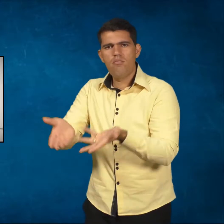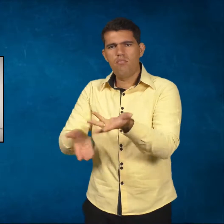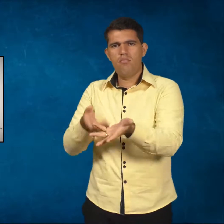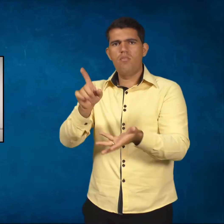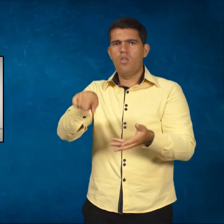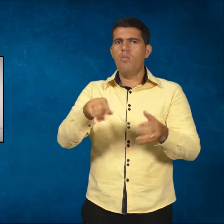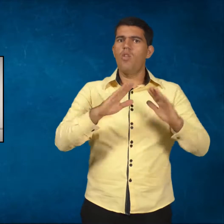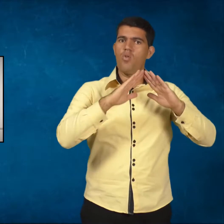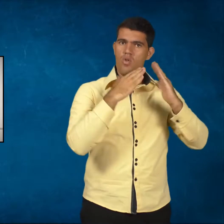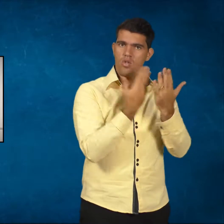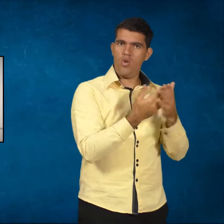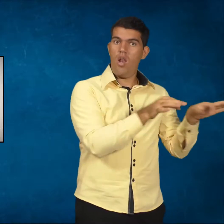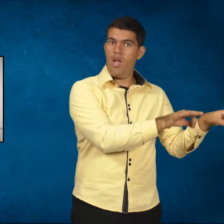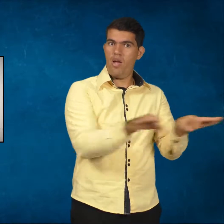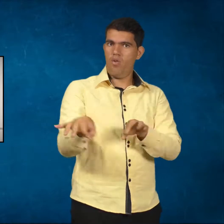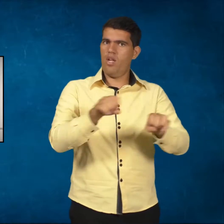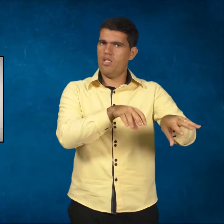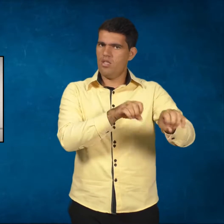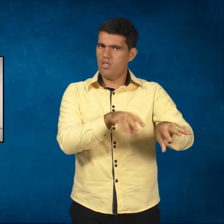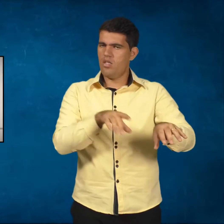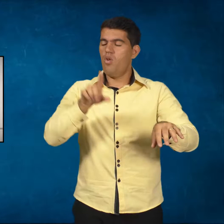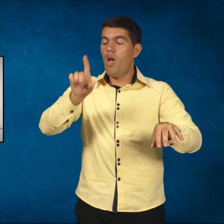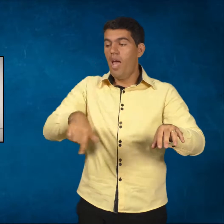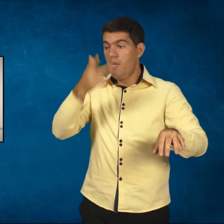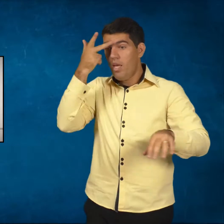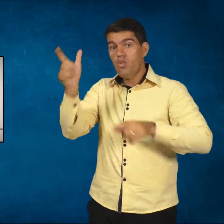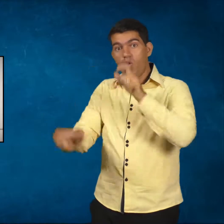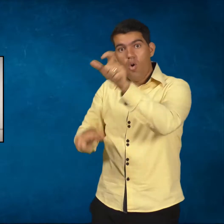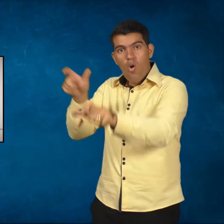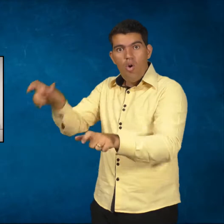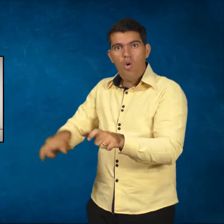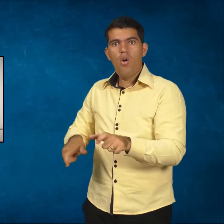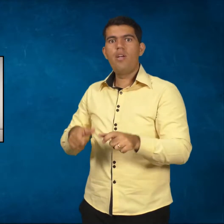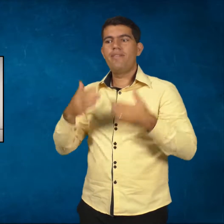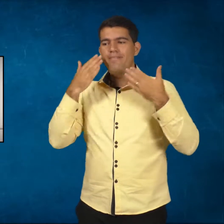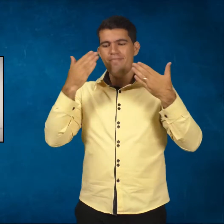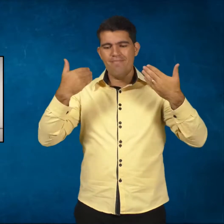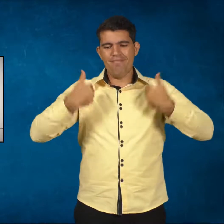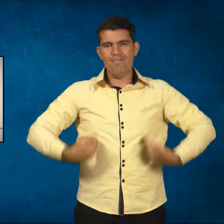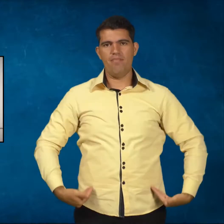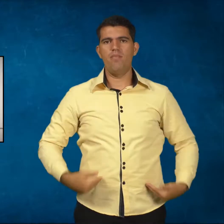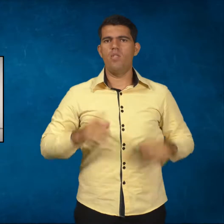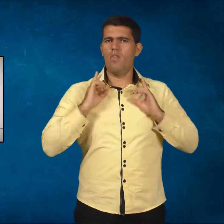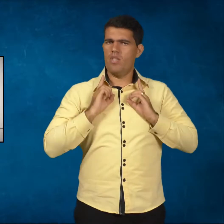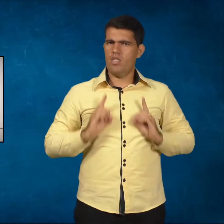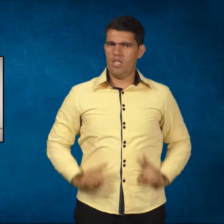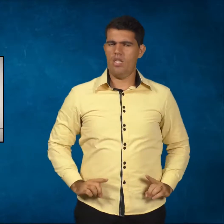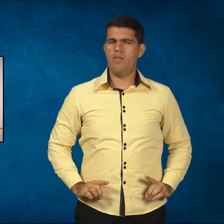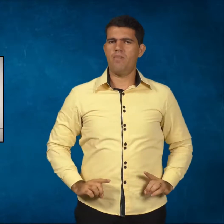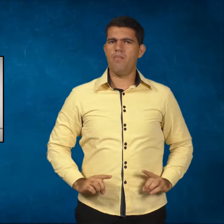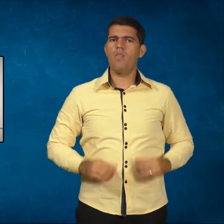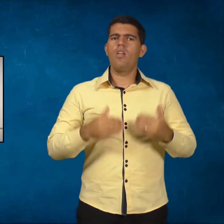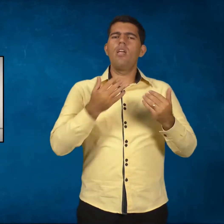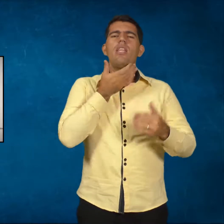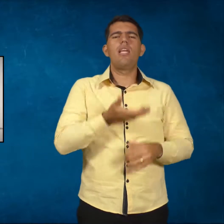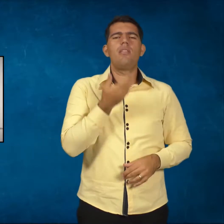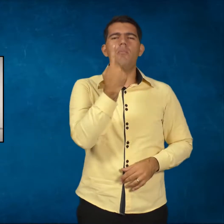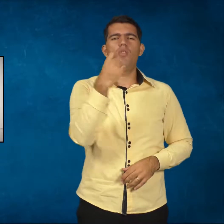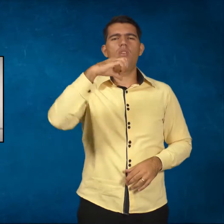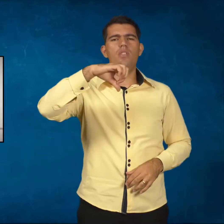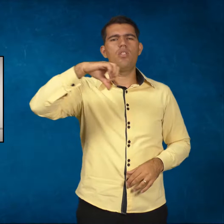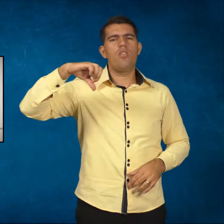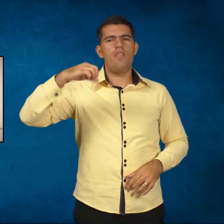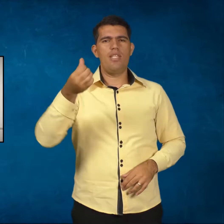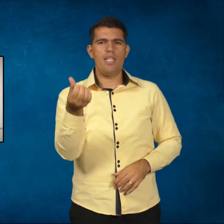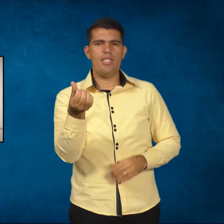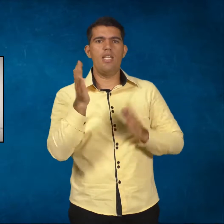preferencialmente na rede regular de ensino, aos indivíduos que apresentam deficiência. Em dezembro de 1996,